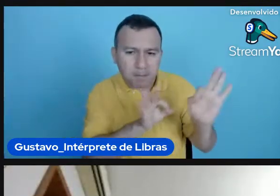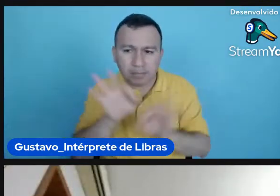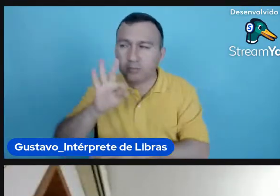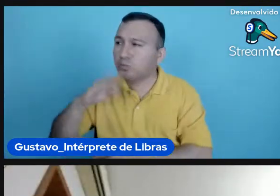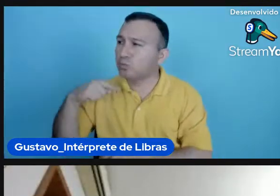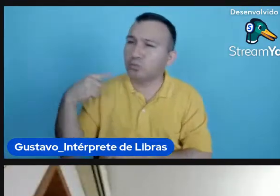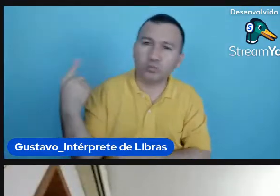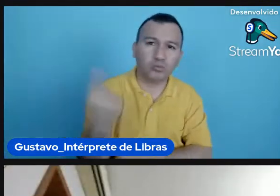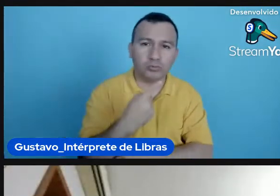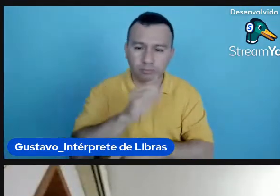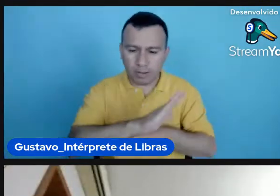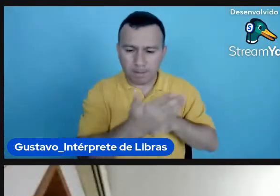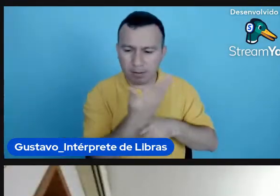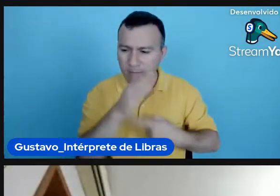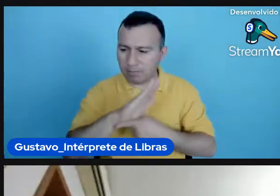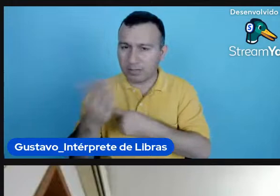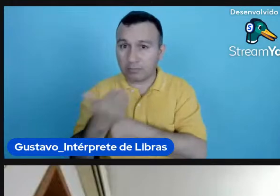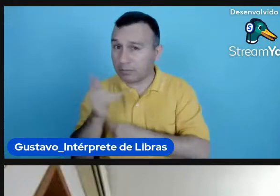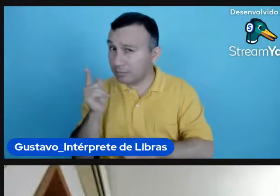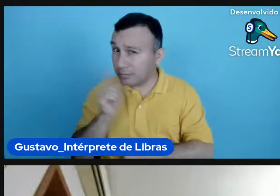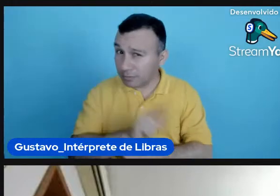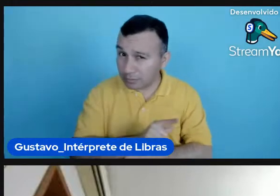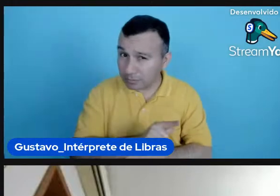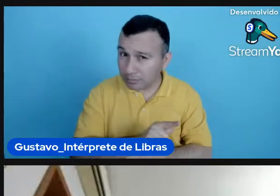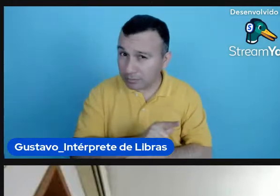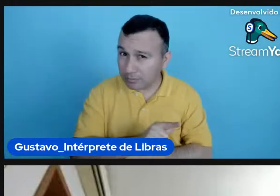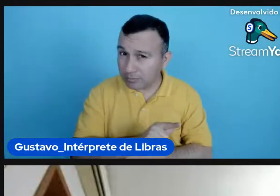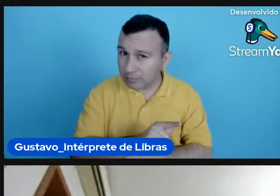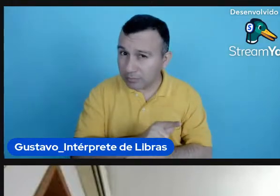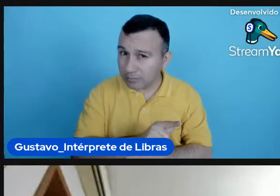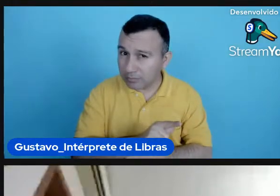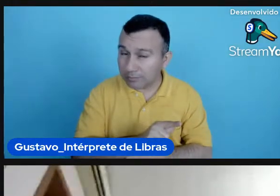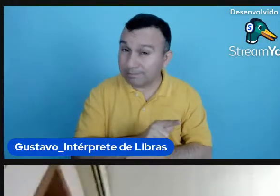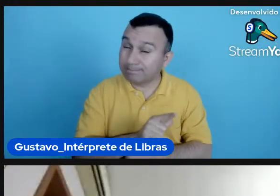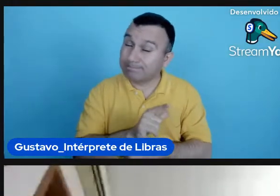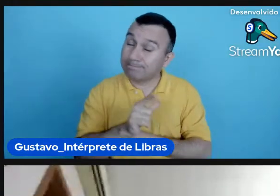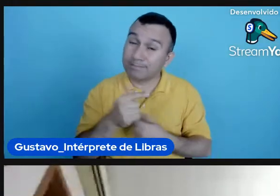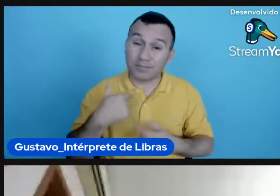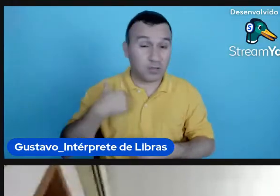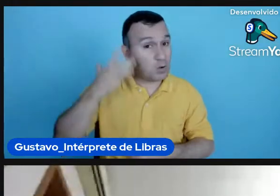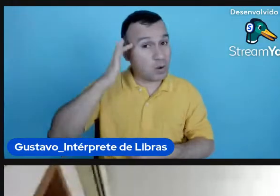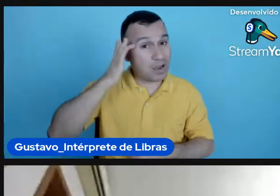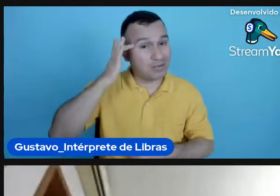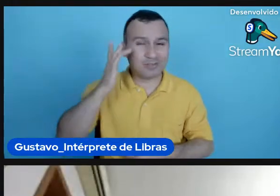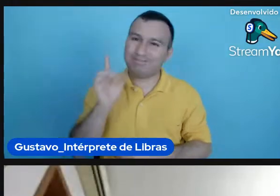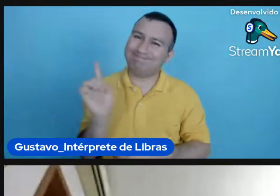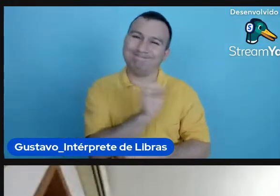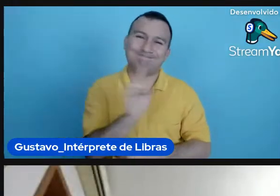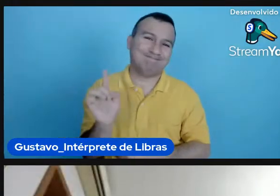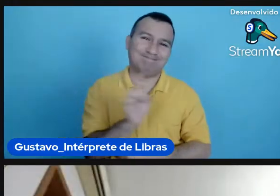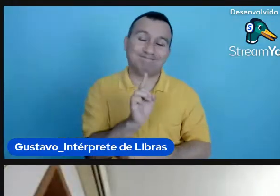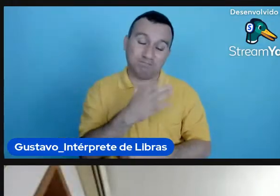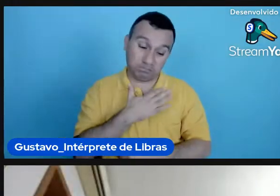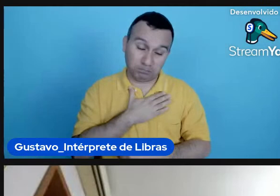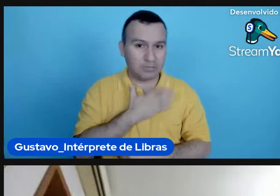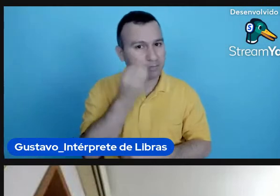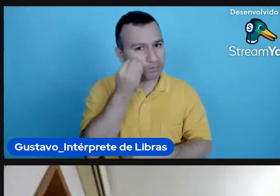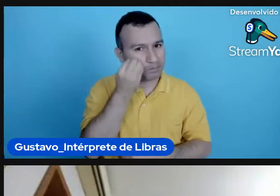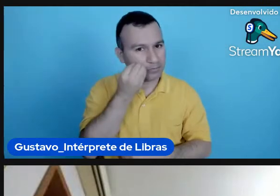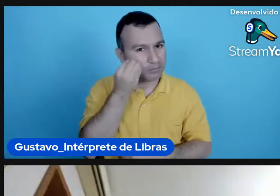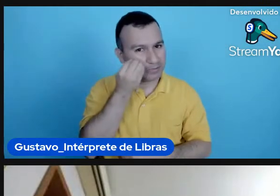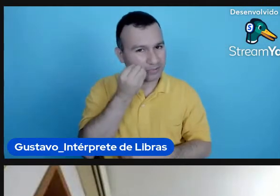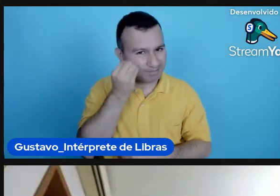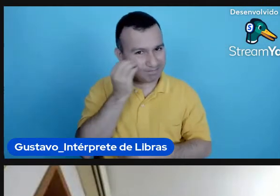participar? Então, a experiência que eu estou tendo é que a resposta é não, né? Alguém, talvez o mais solidário